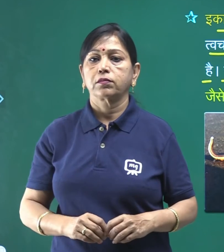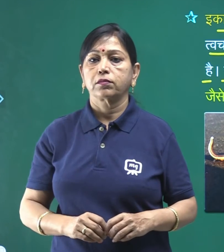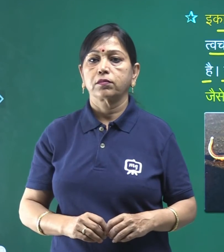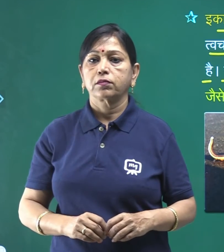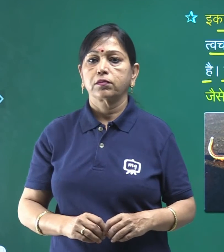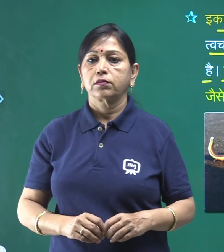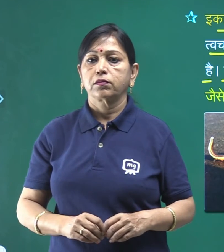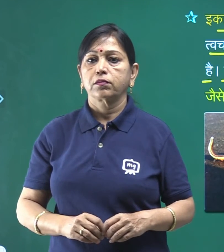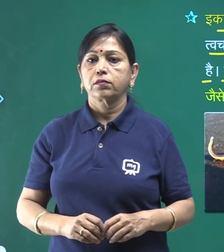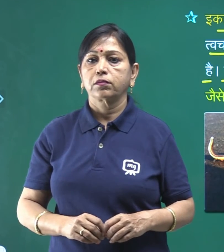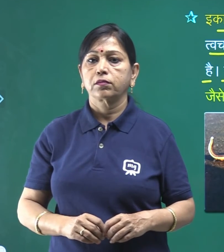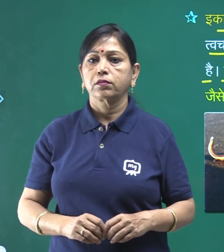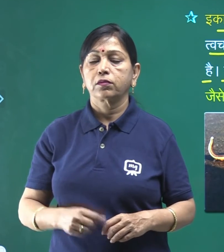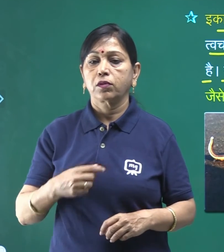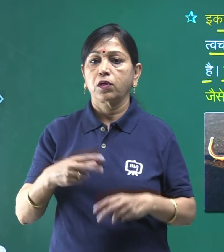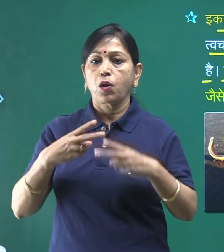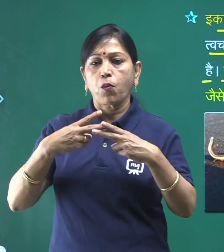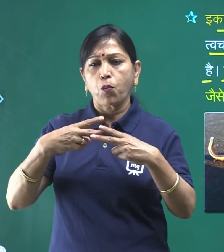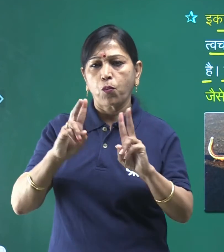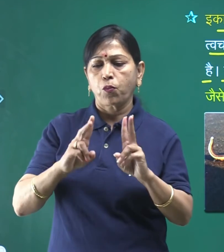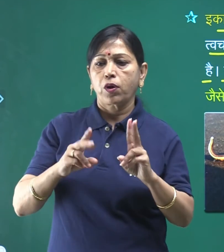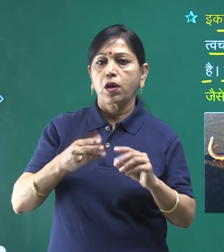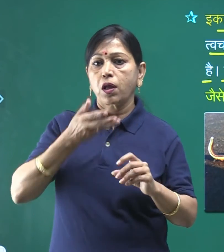ये मुक्तजीवी समुद्री जंतु हैं।